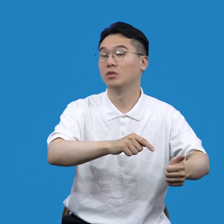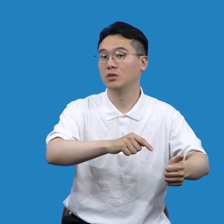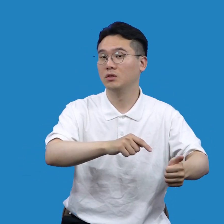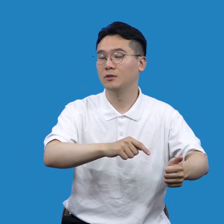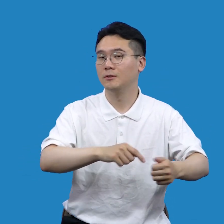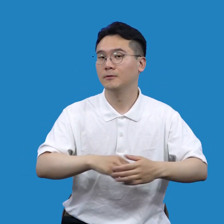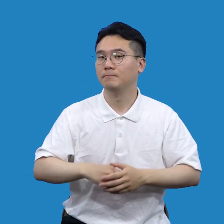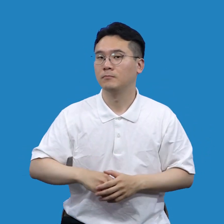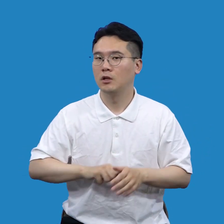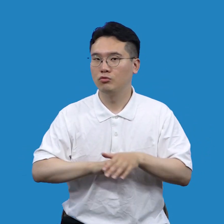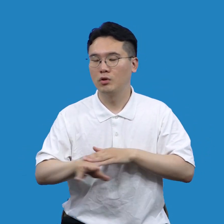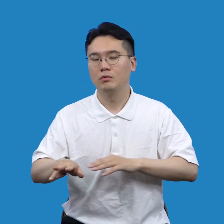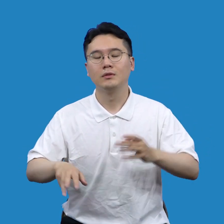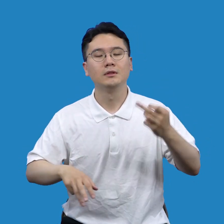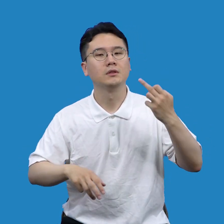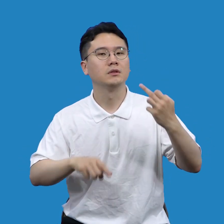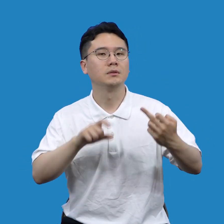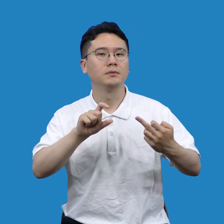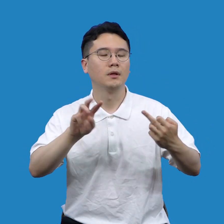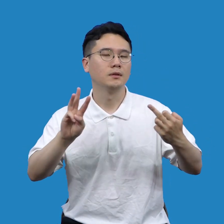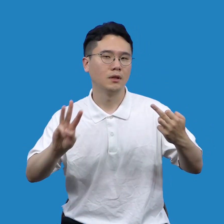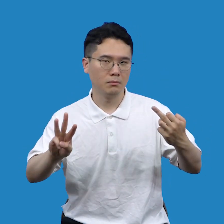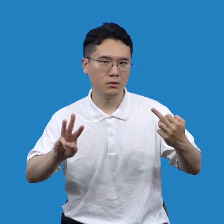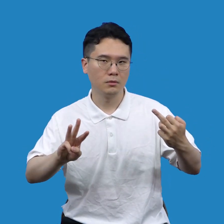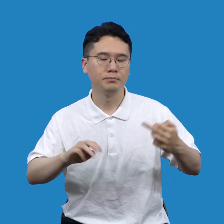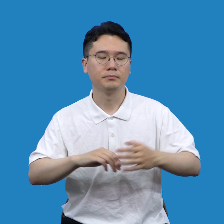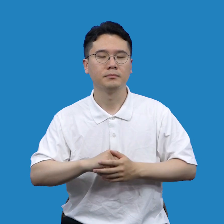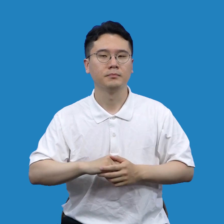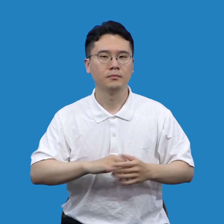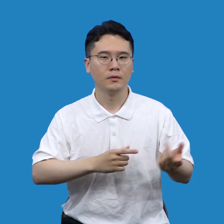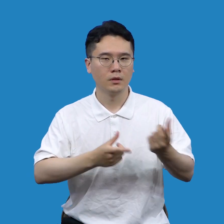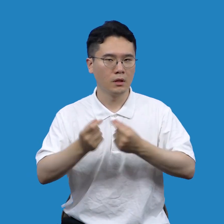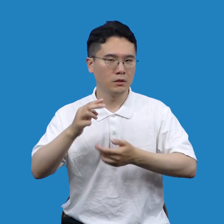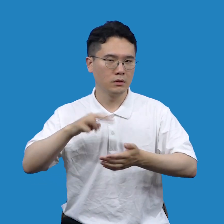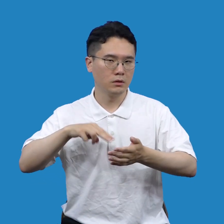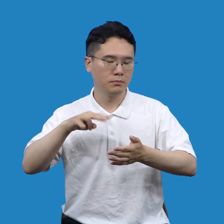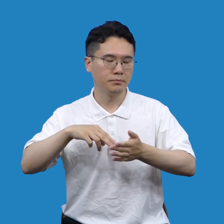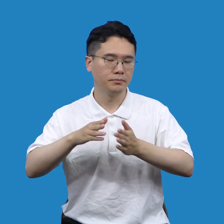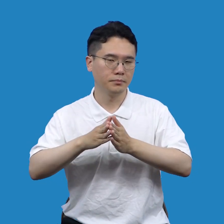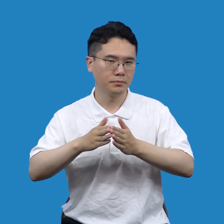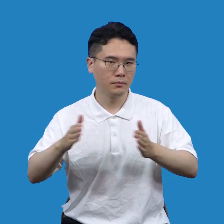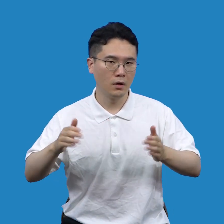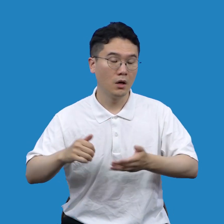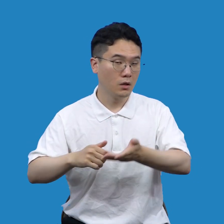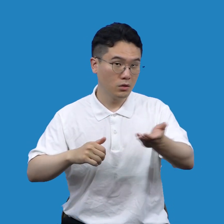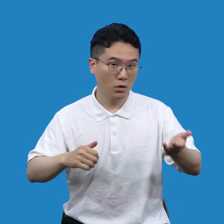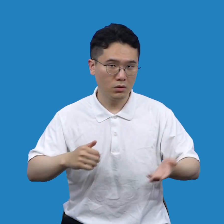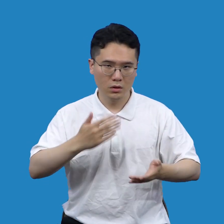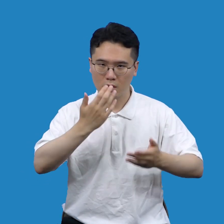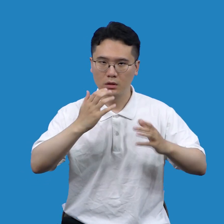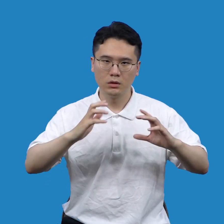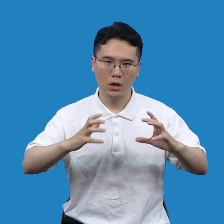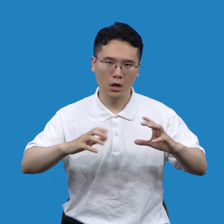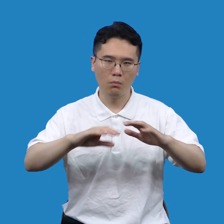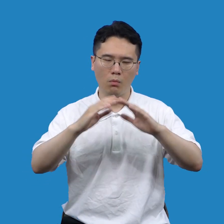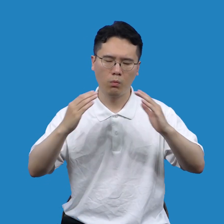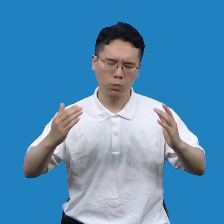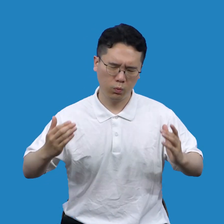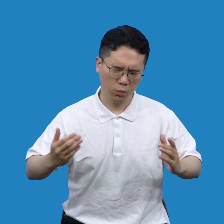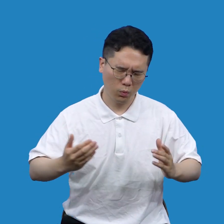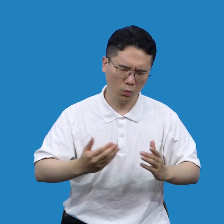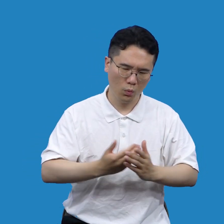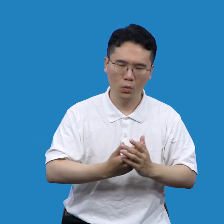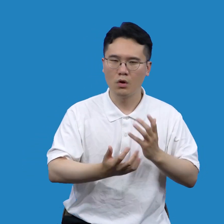자, 출애굽기 12장 3절의 말씀을 다시 한번 읽겠습니다. 같이 읽습니다. 시작. 너희는 이스라엘